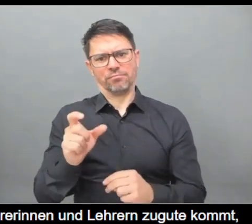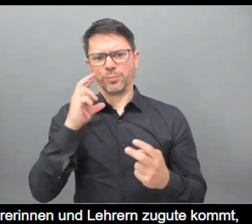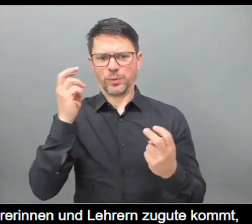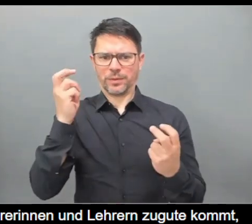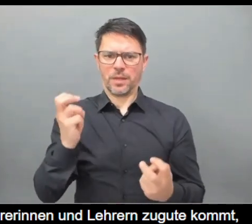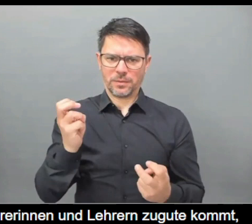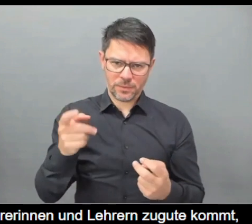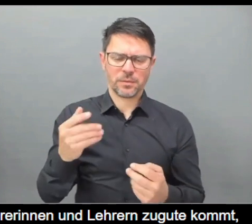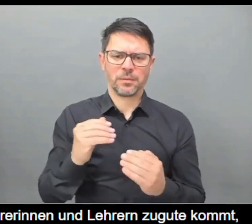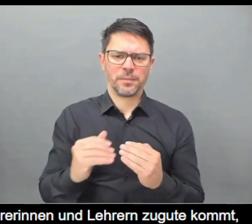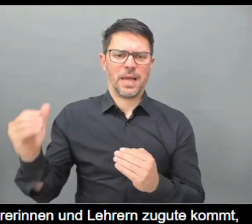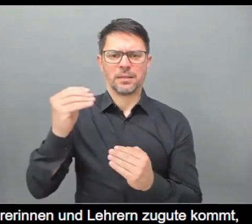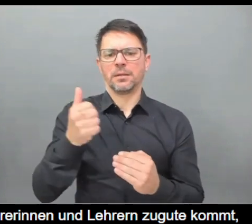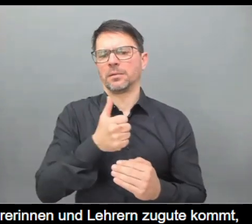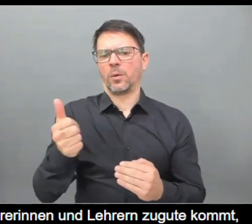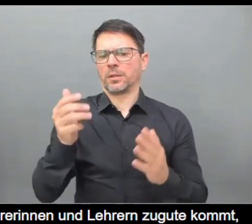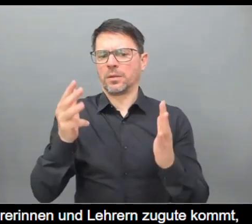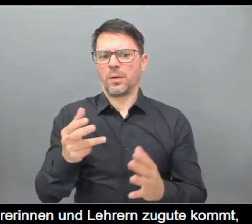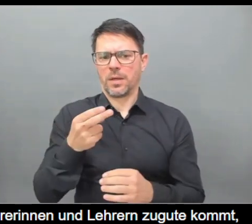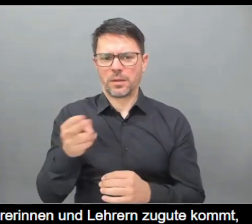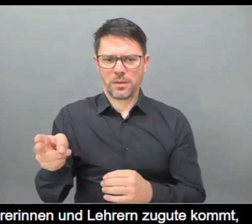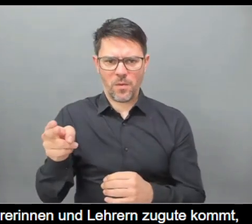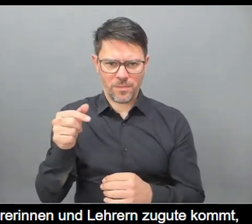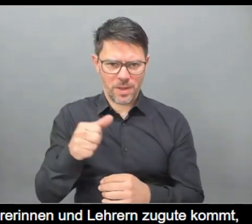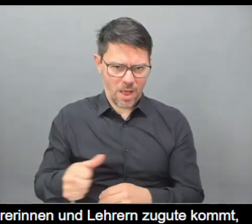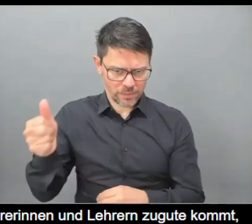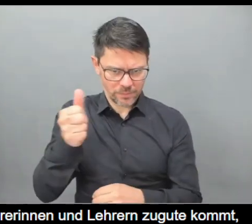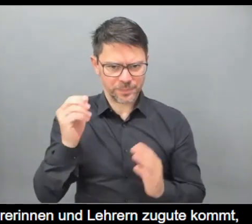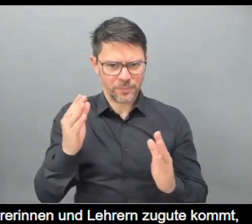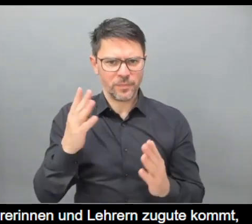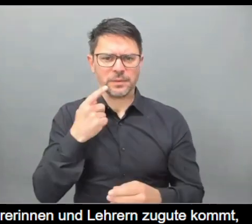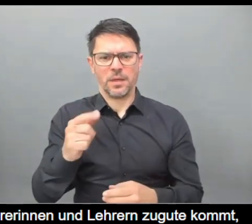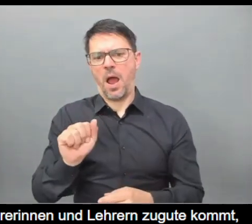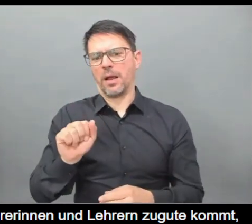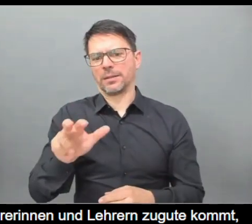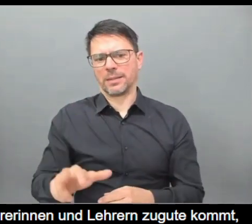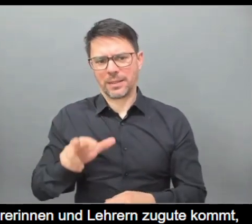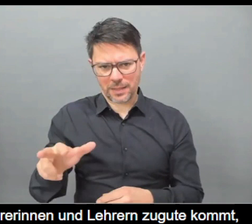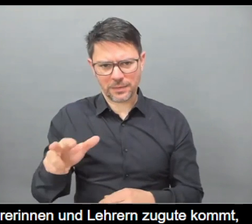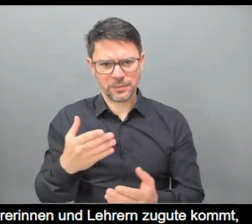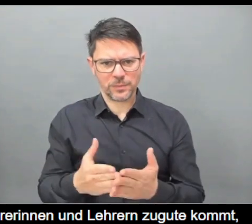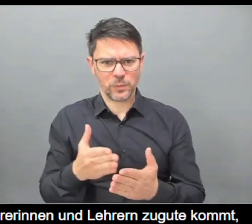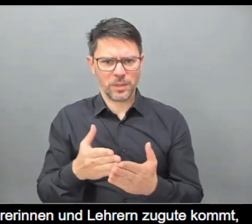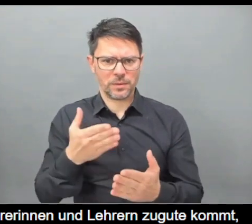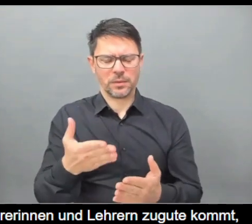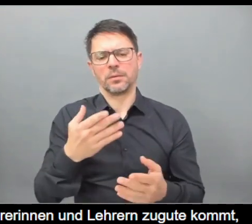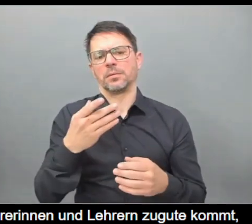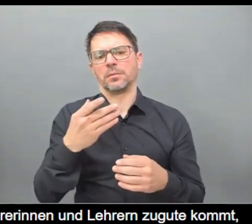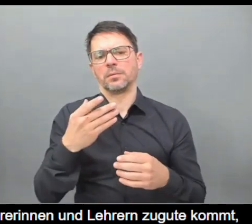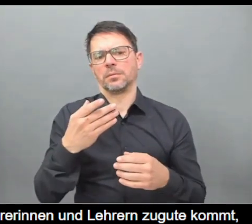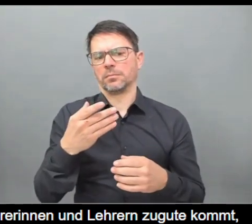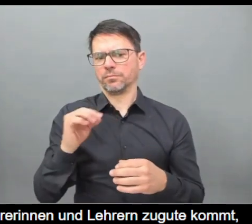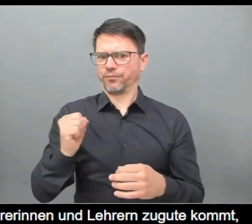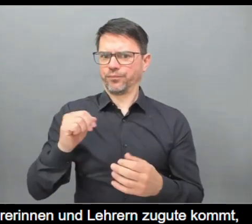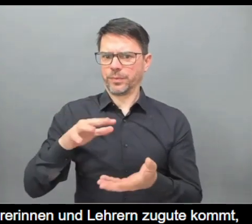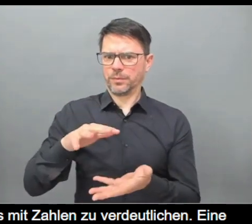circa 61.600 Euro in Bayern, in Hessen 54.100 Euro, also eine Differenz von fast 7.500